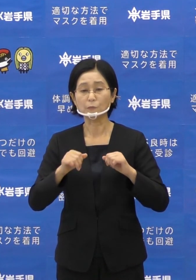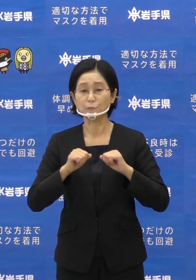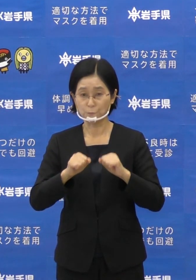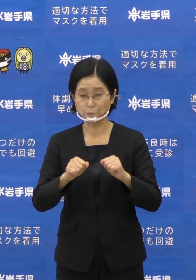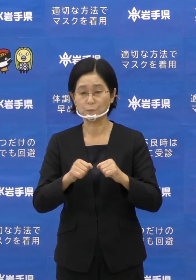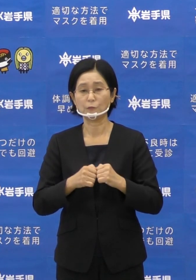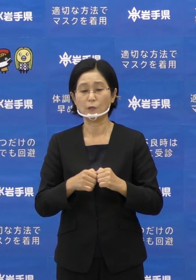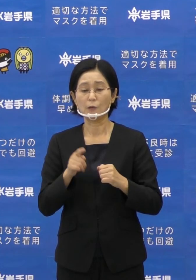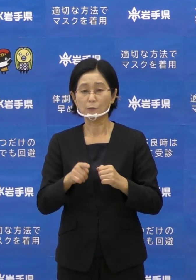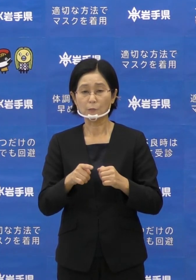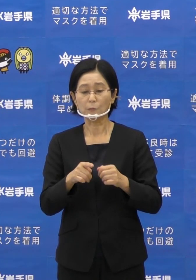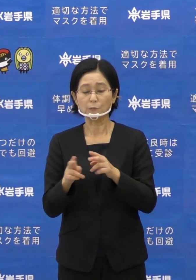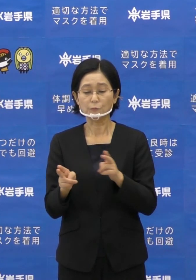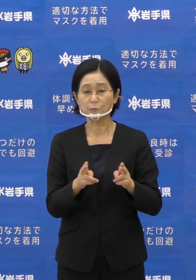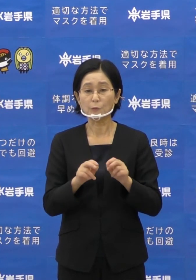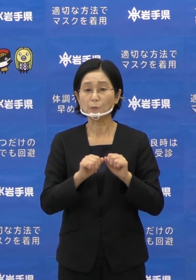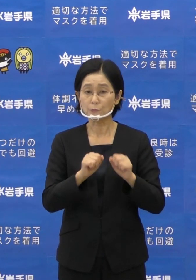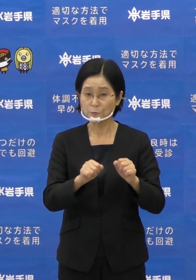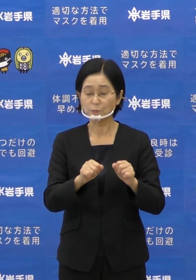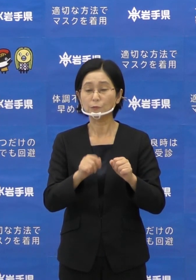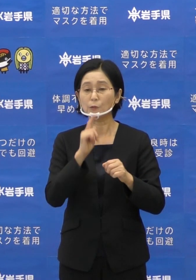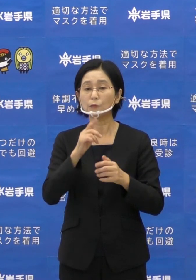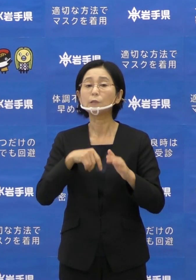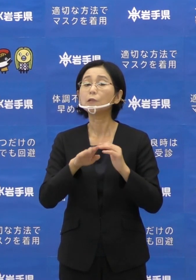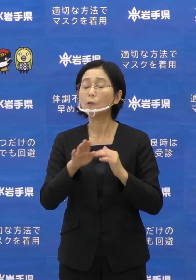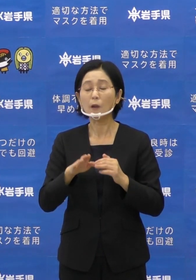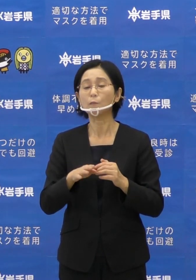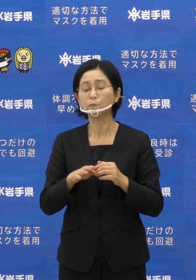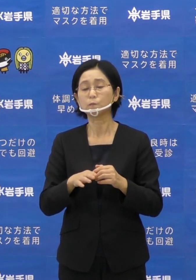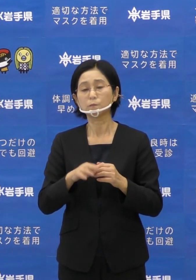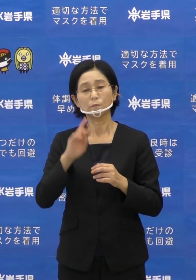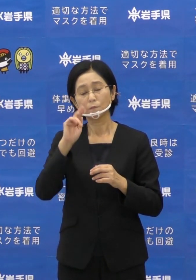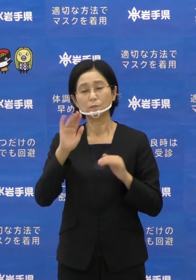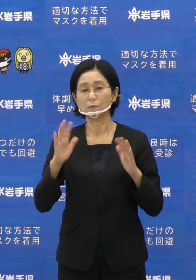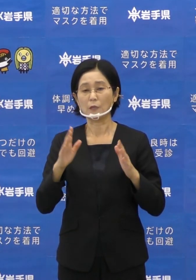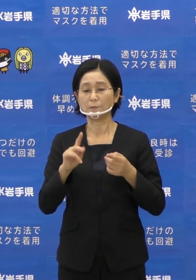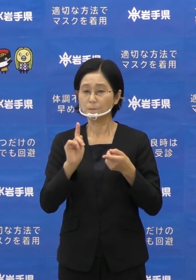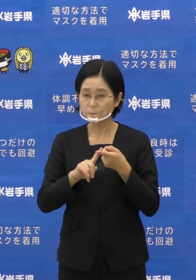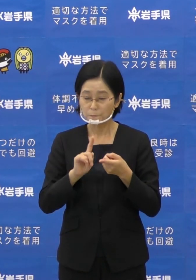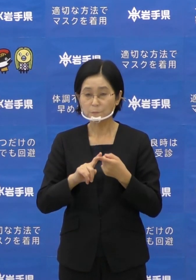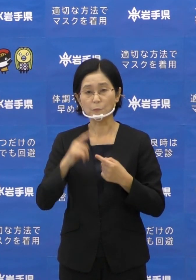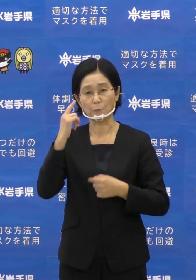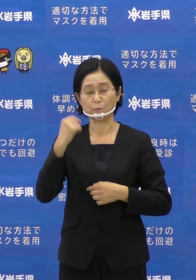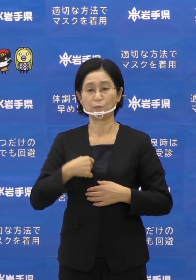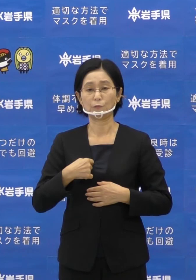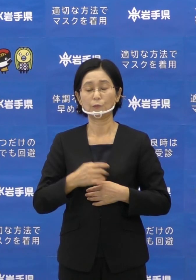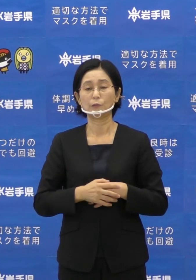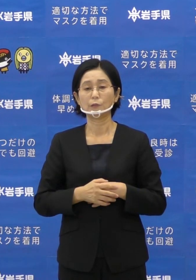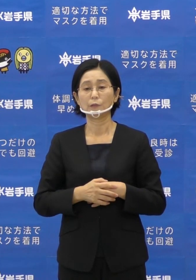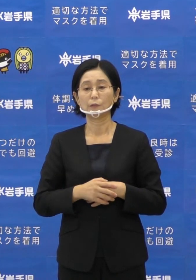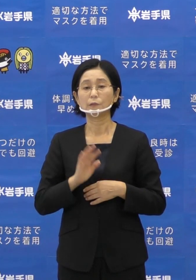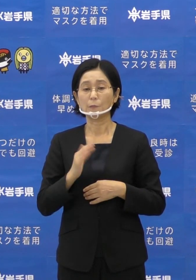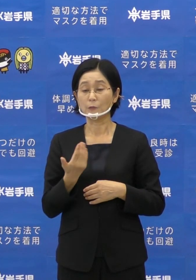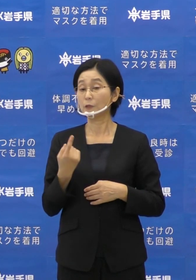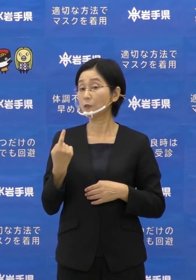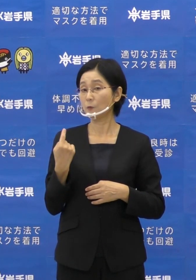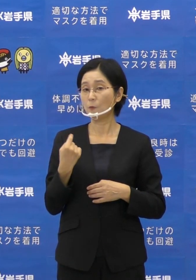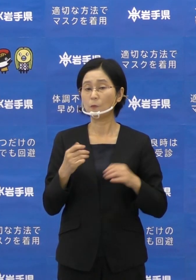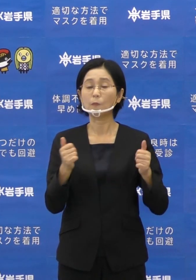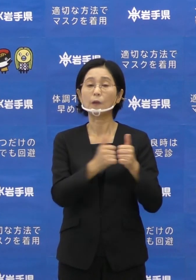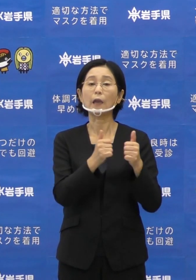して適切だったと考えていますし、それをこの昨日の会議で県は、国へ